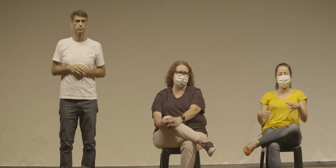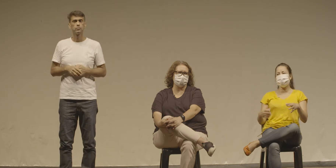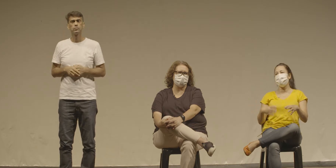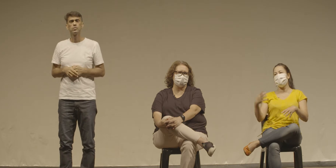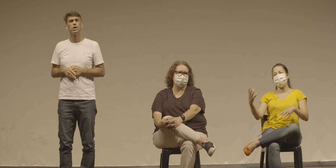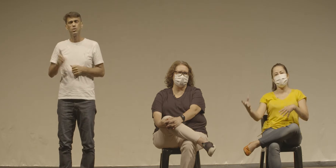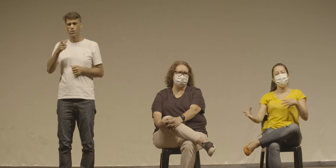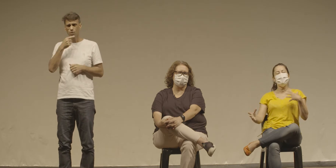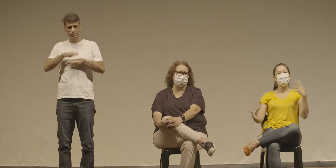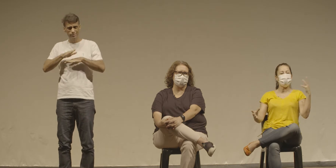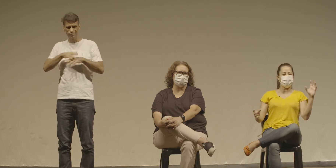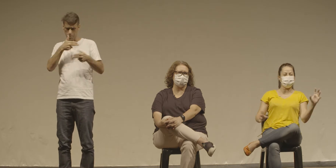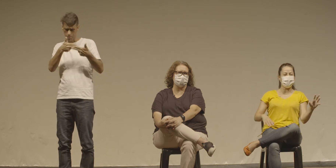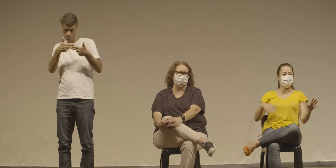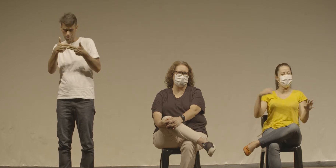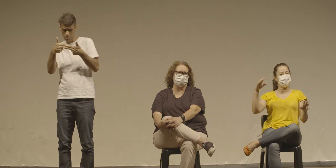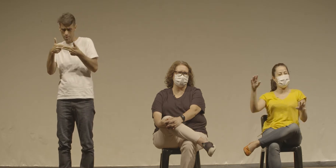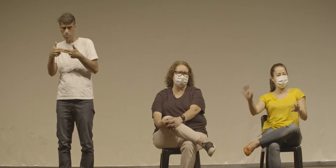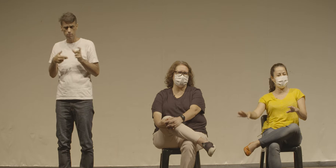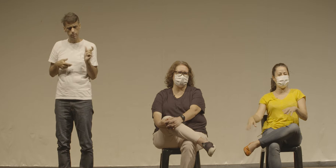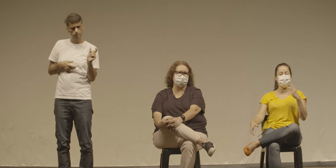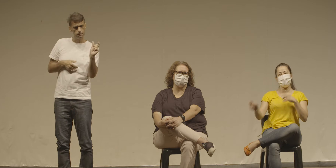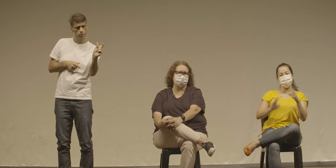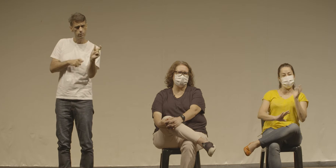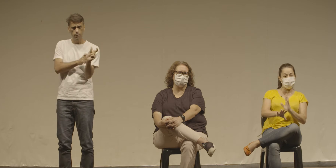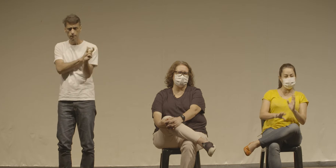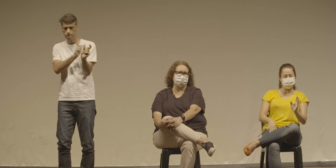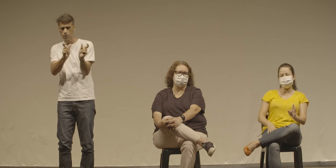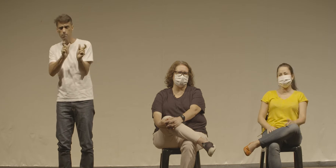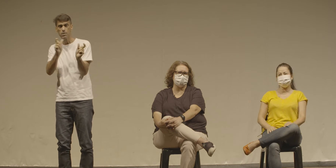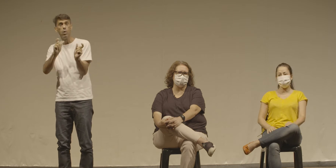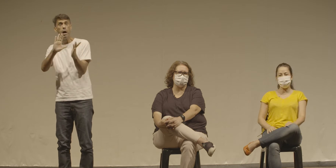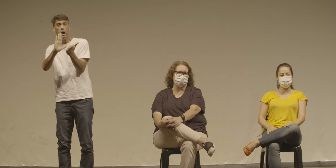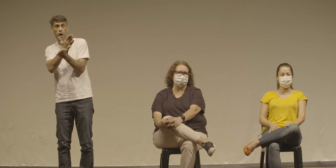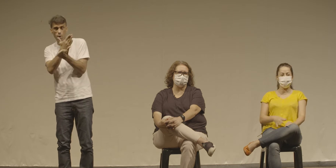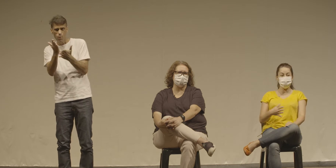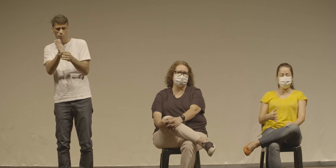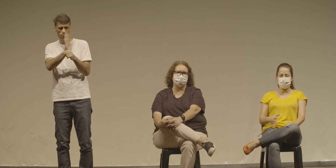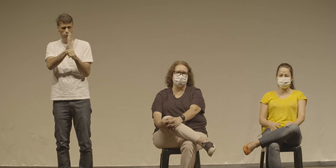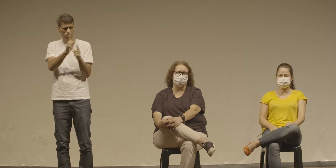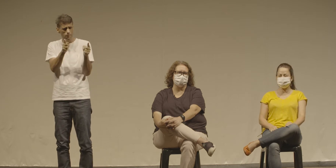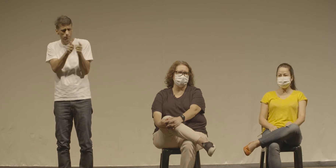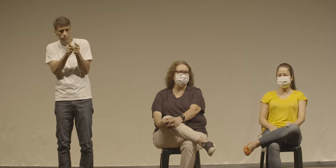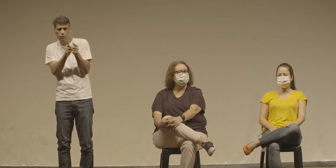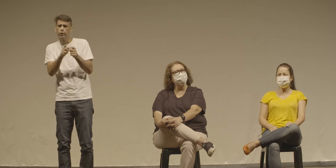nosso montador, ele foi colocando um pedacinho aqui, esticando ali, repetindo para poder